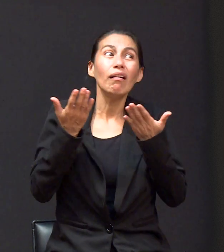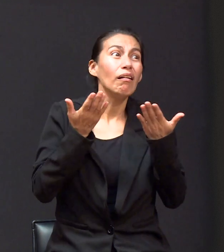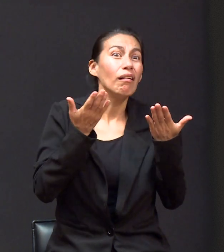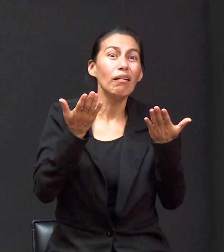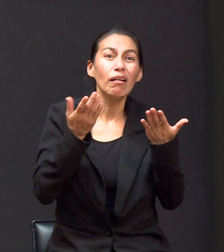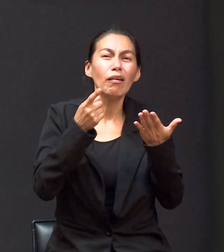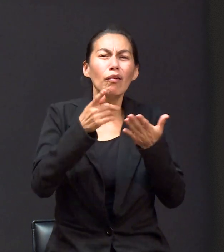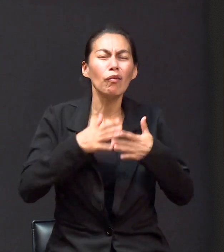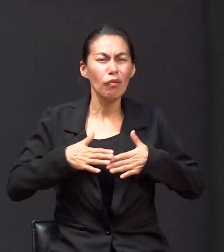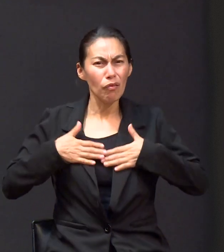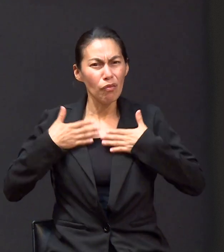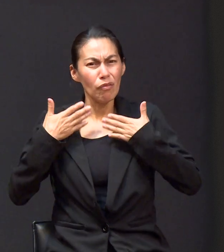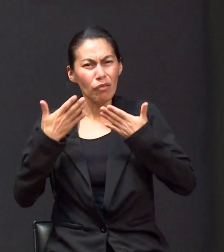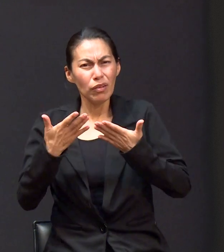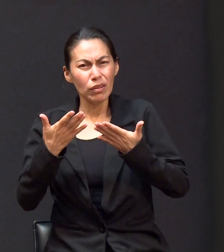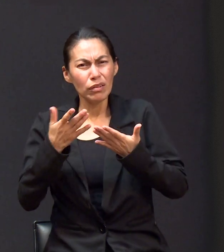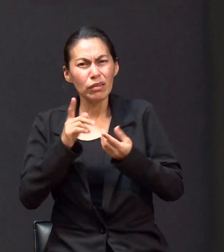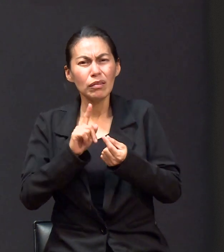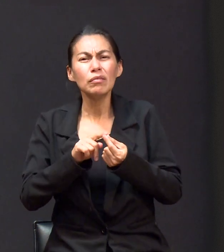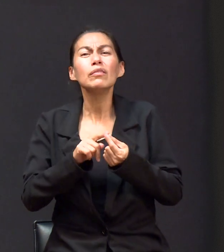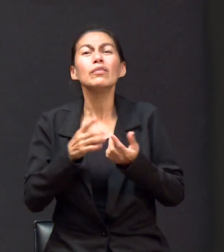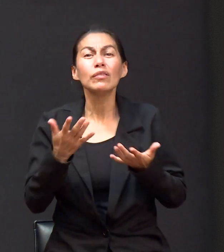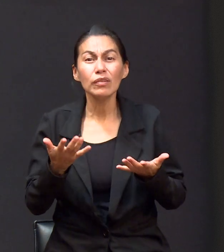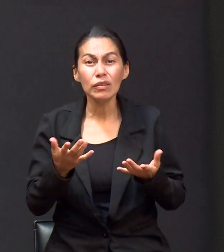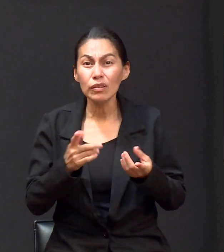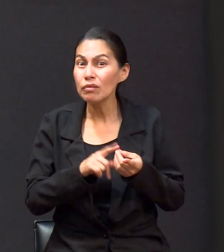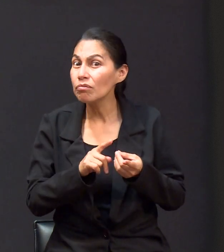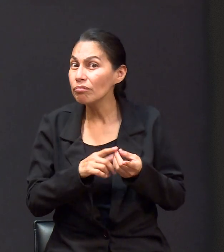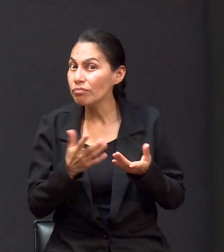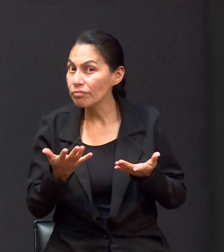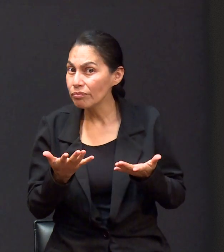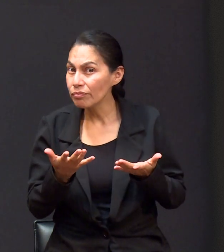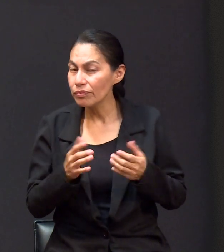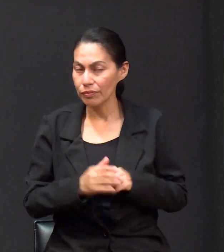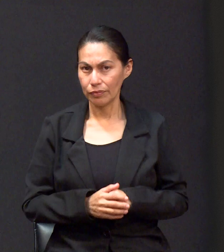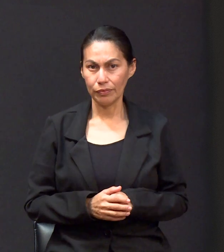dónde está colocada tu confianza?